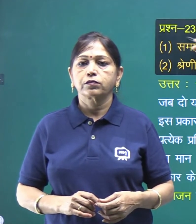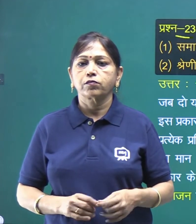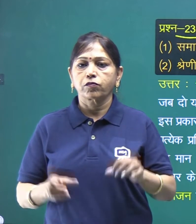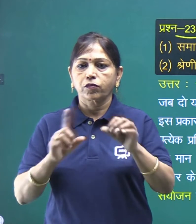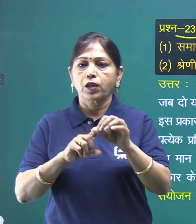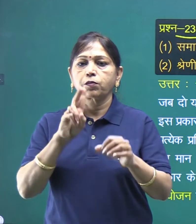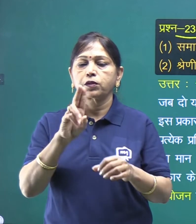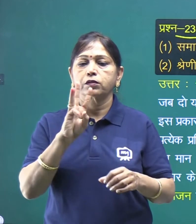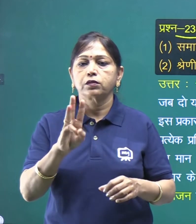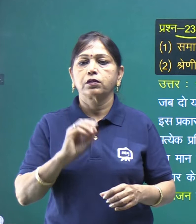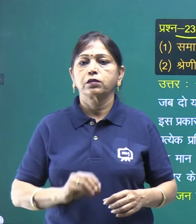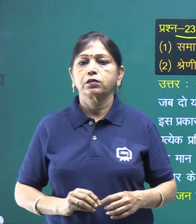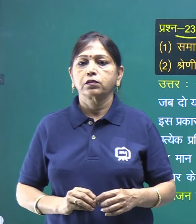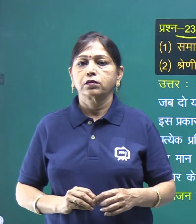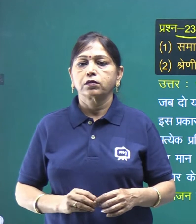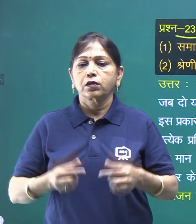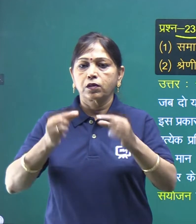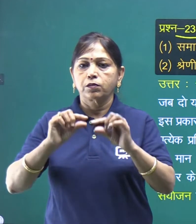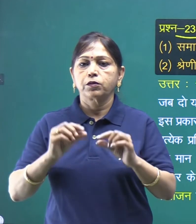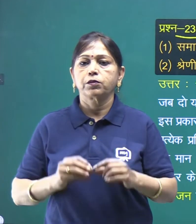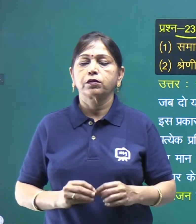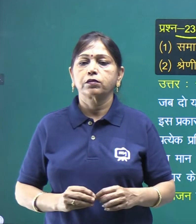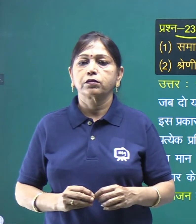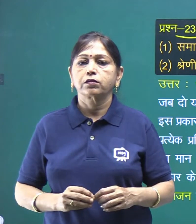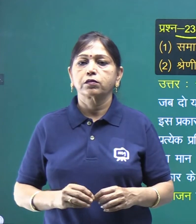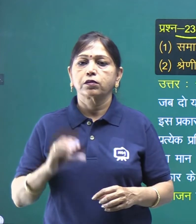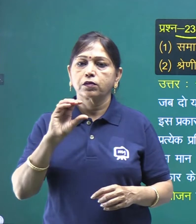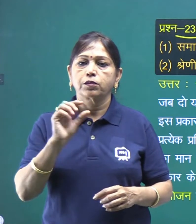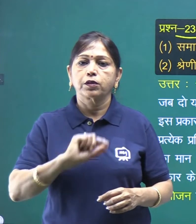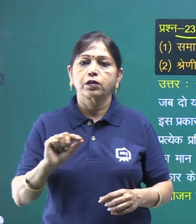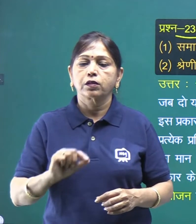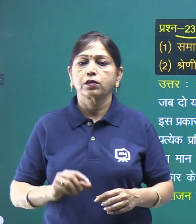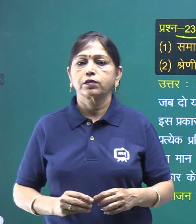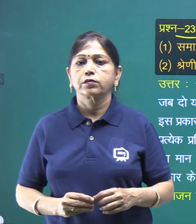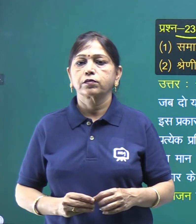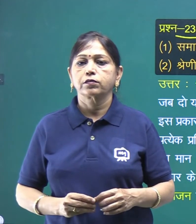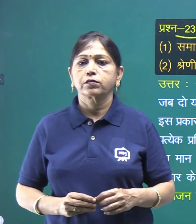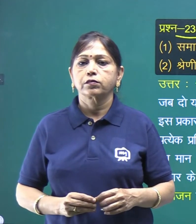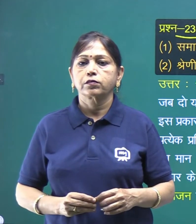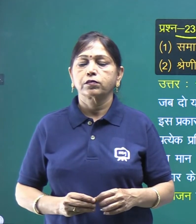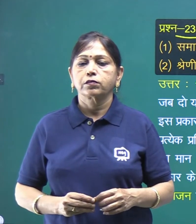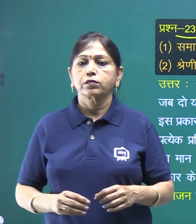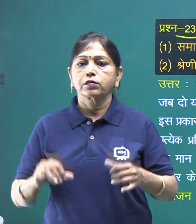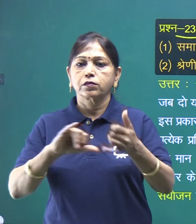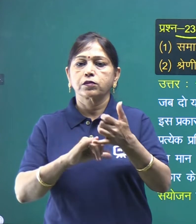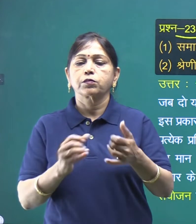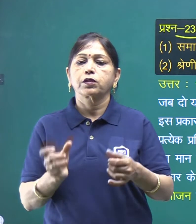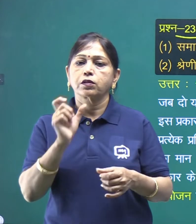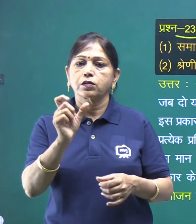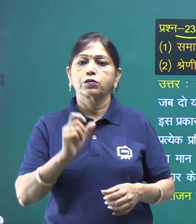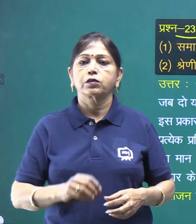प्रश्न 23, निम्न पर टिप्पणी लिखिए। समांतर क्रम